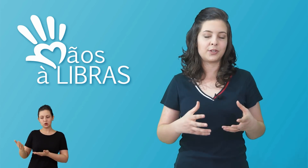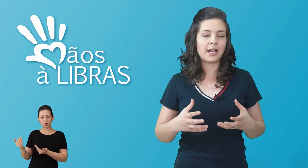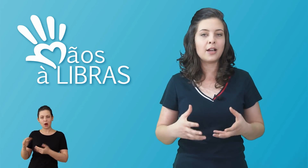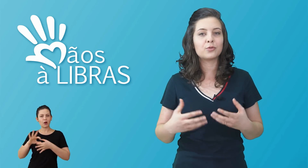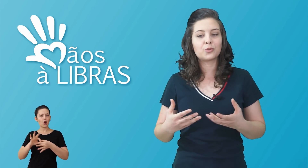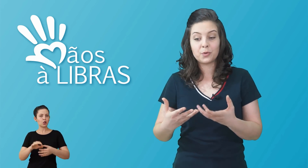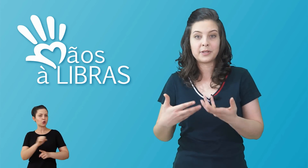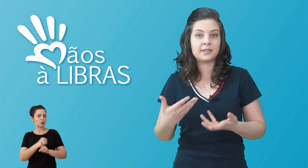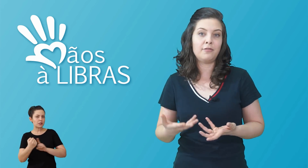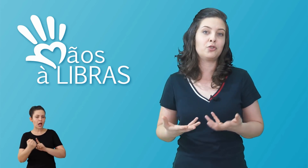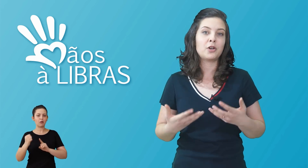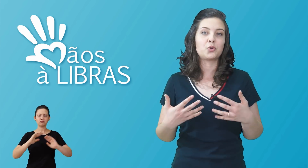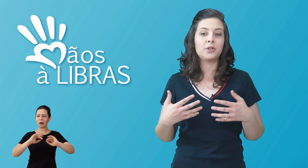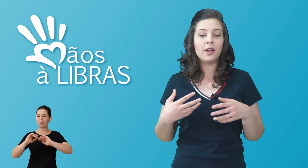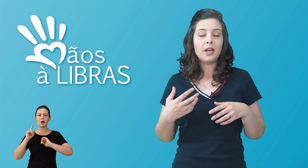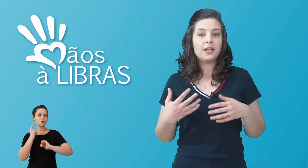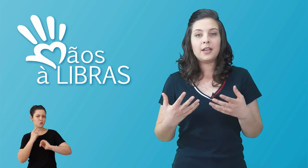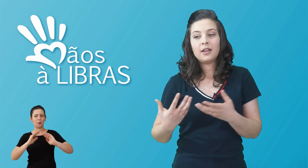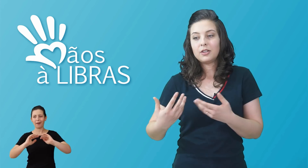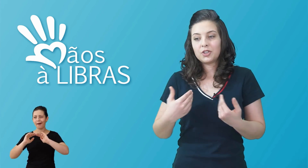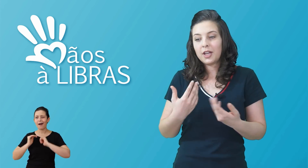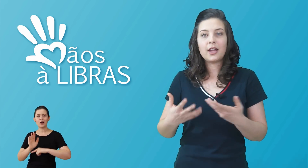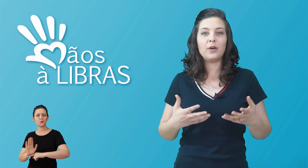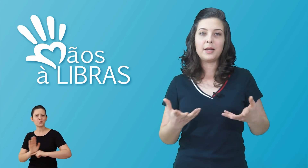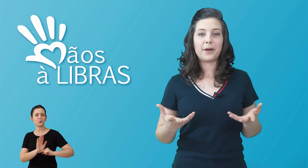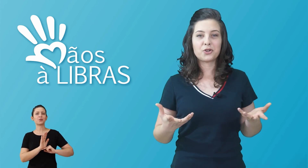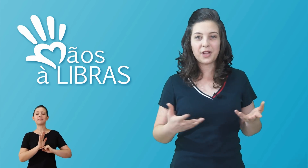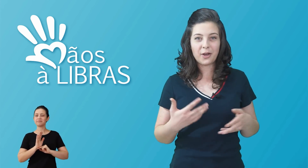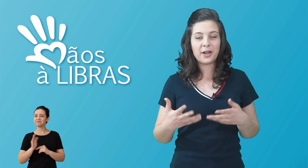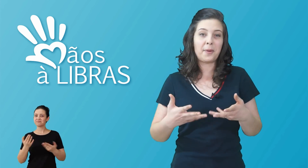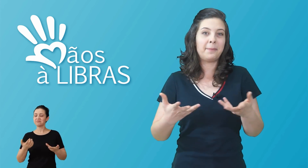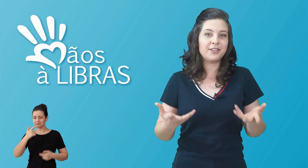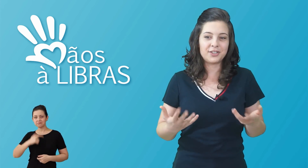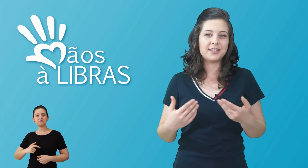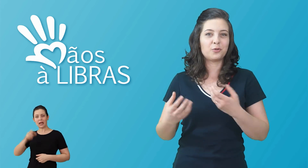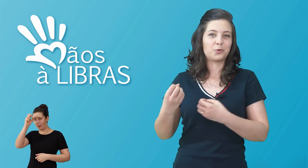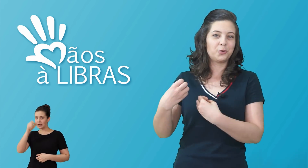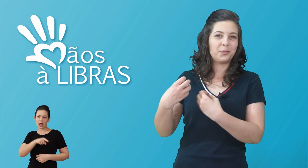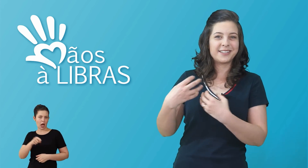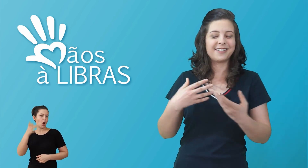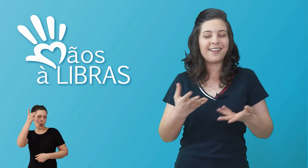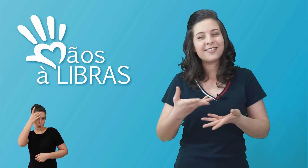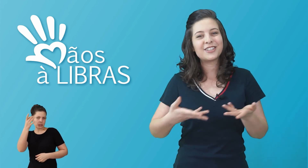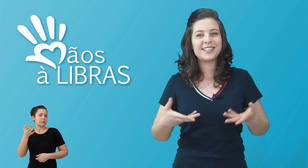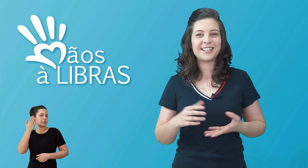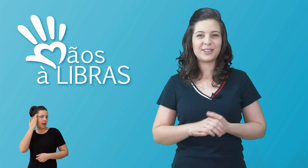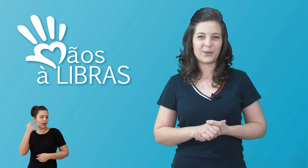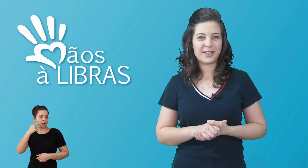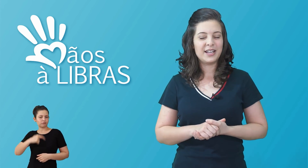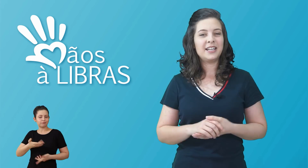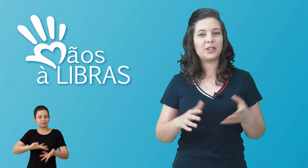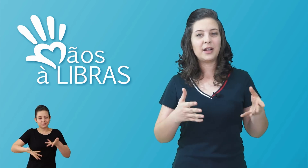contextos sociais, onde o surdo precisava de uma ajuda e tinha eu ali para ajudar. Eu era uma aprendiz, o surdo me ensinava e tinha